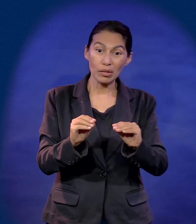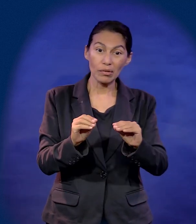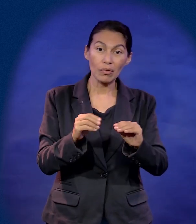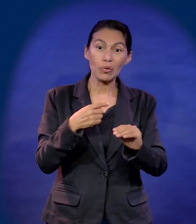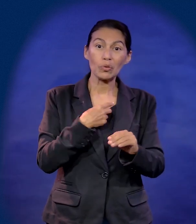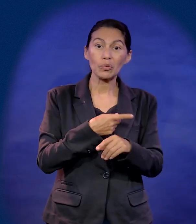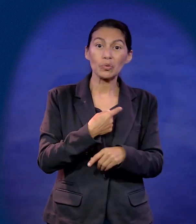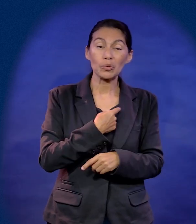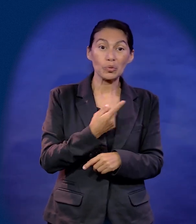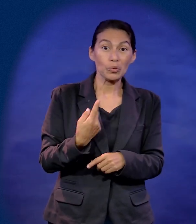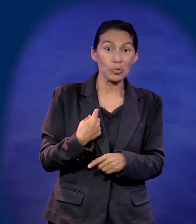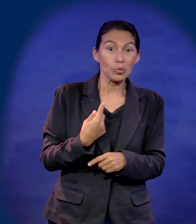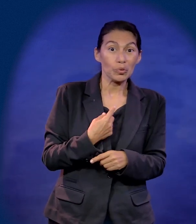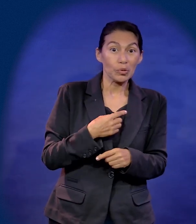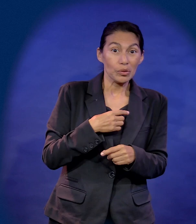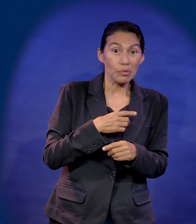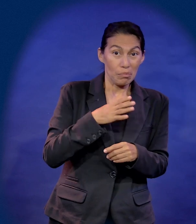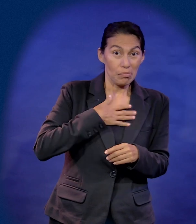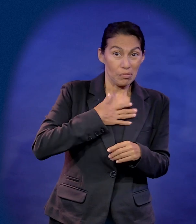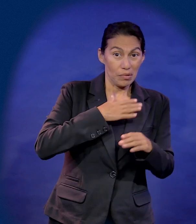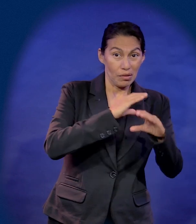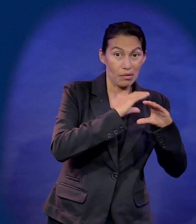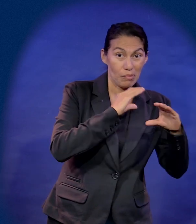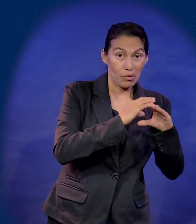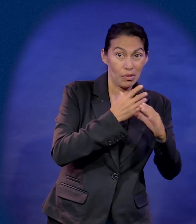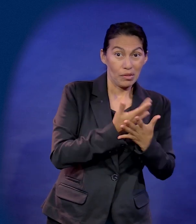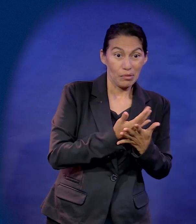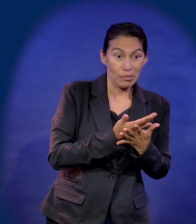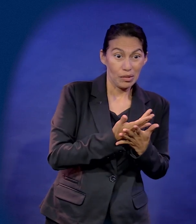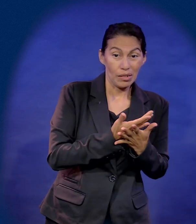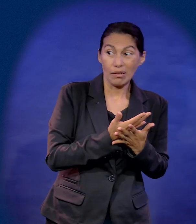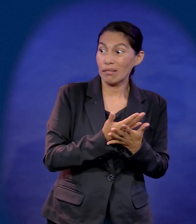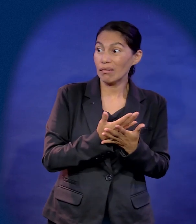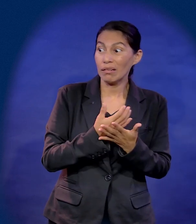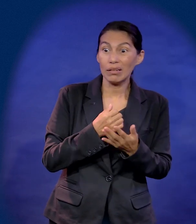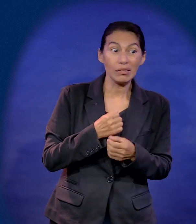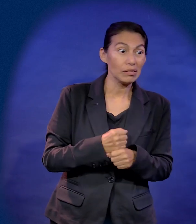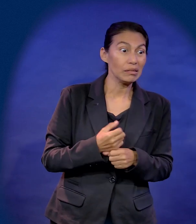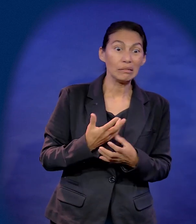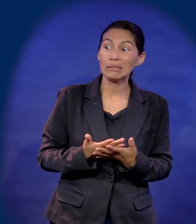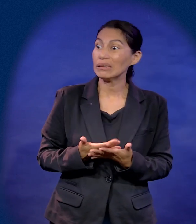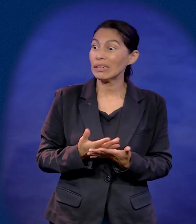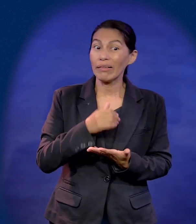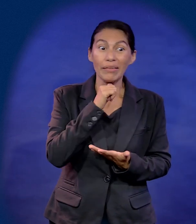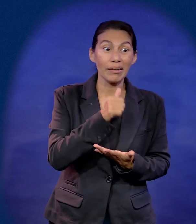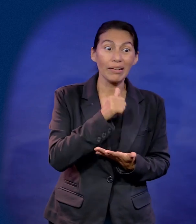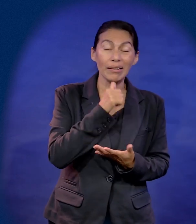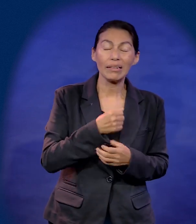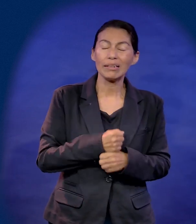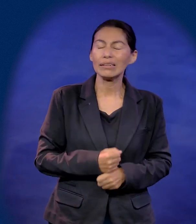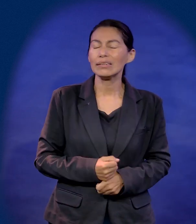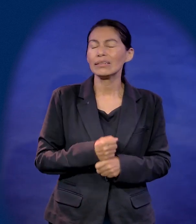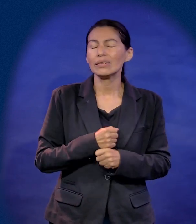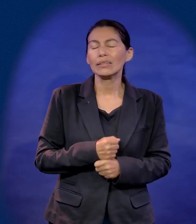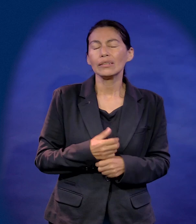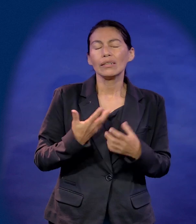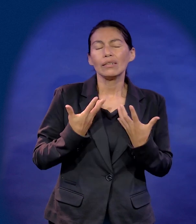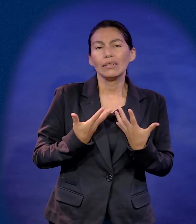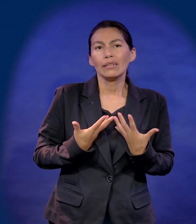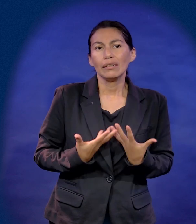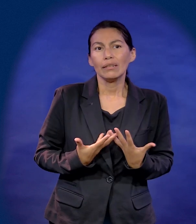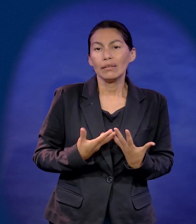nadie y no llegó. Ese trayecto del auditorio al hotel fue un martirio para